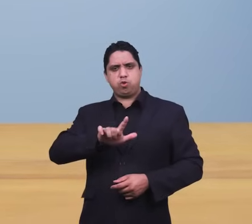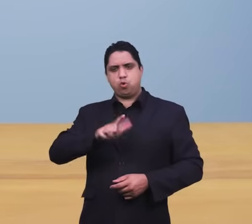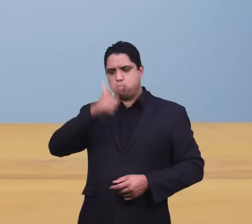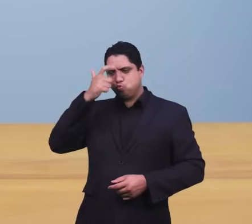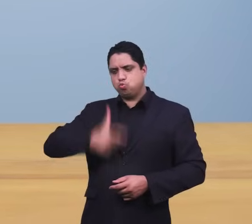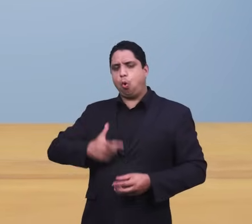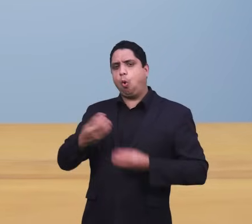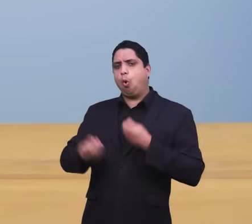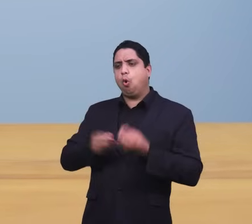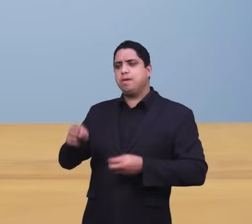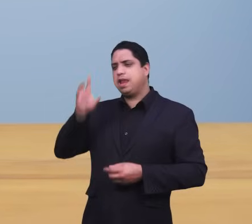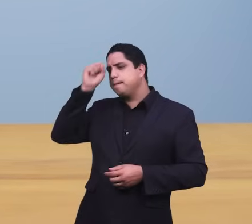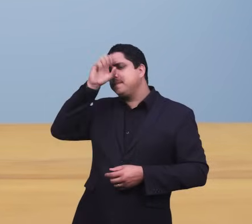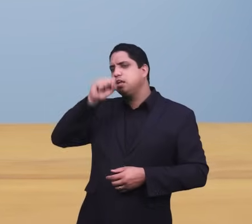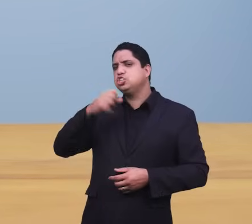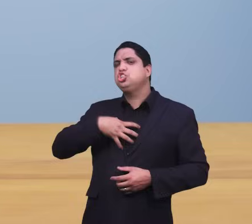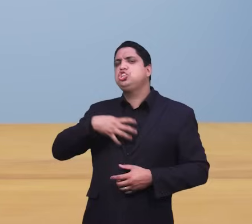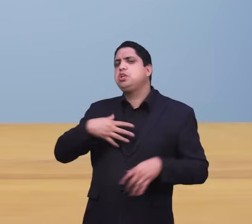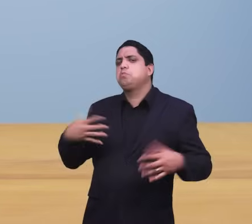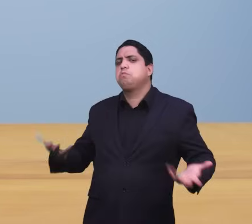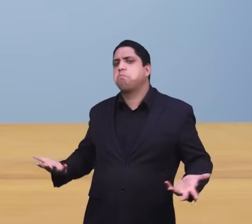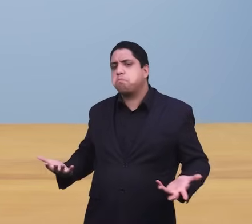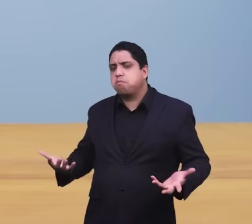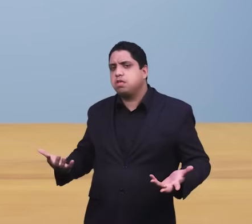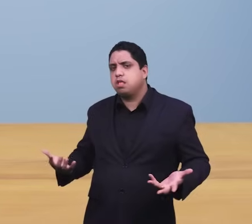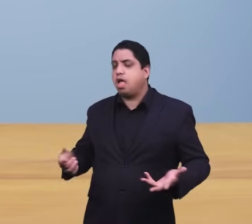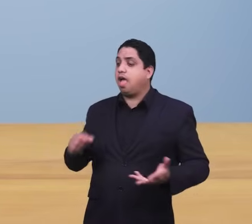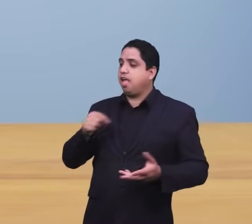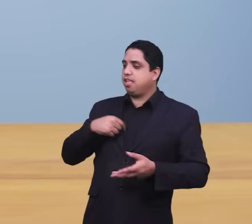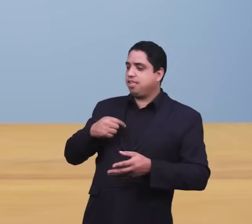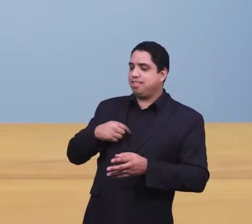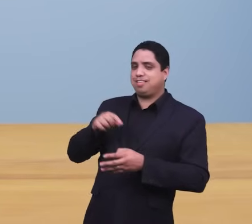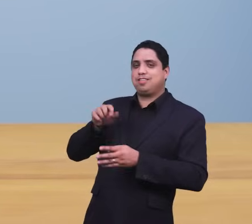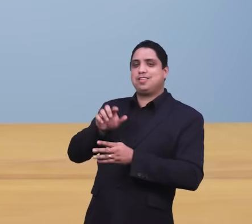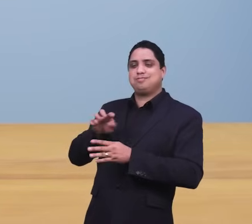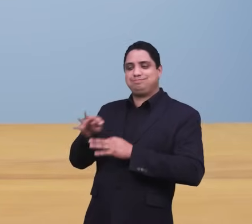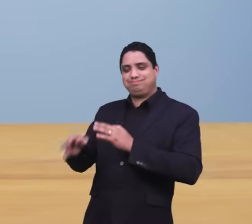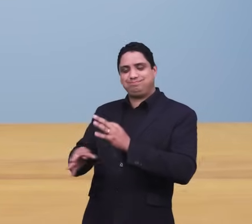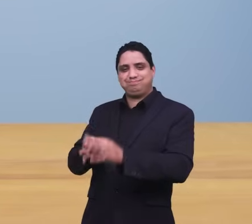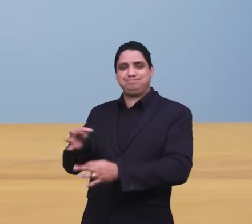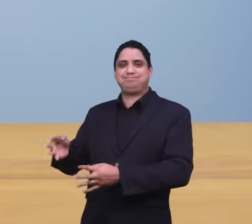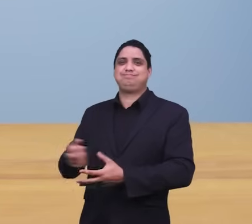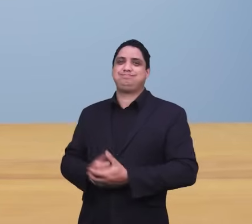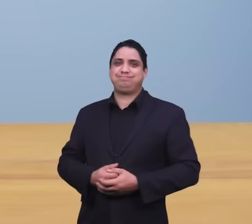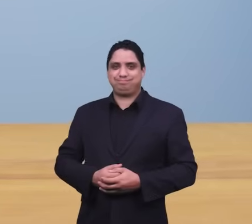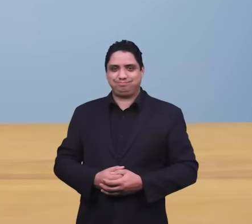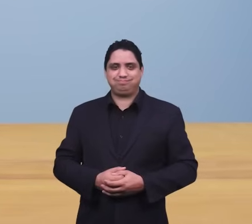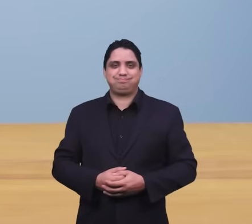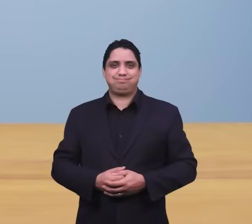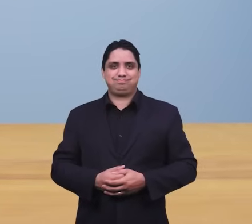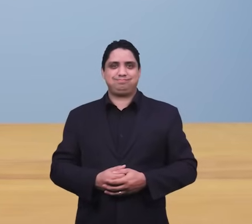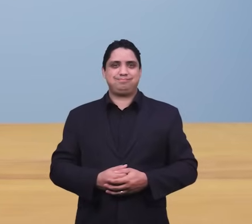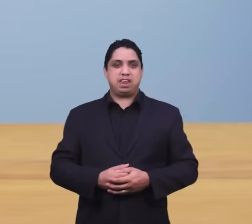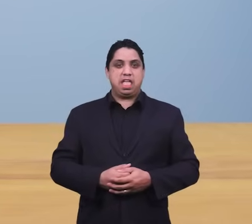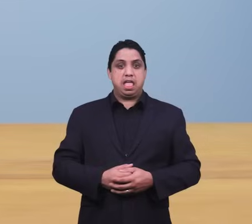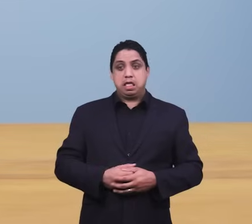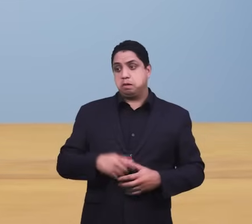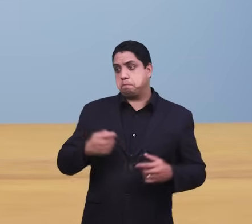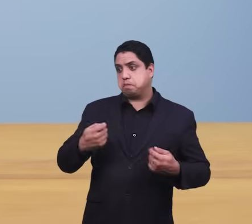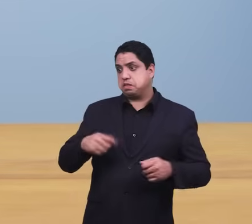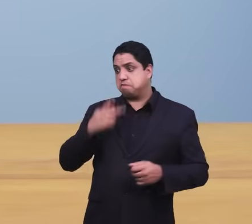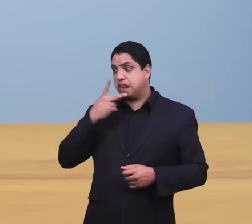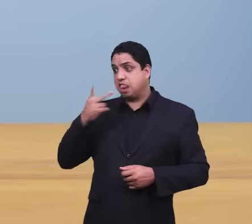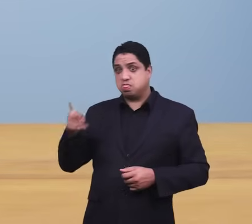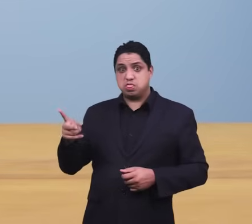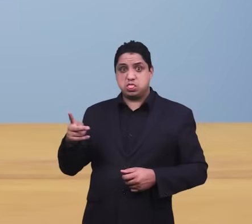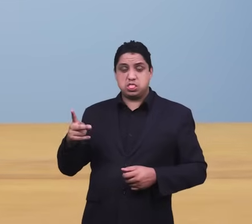esse adulto aprende. E eu não preciso dar nome a isso. É o autismo, é uma síndrome